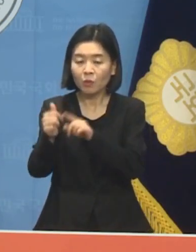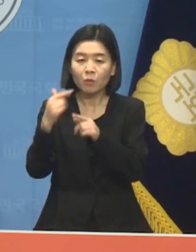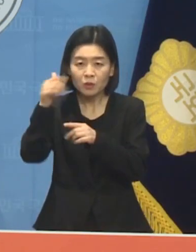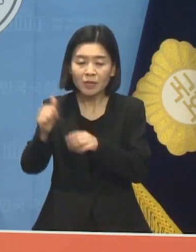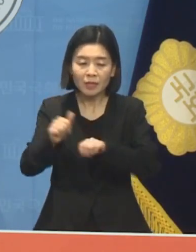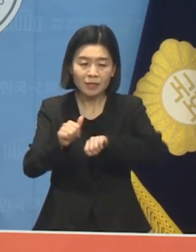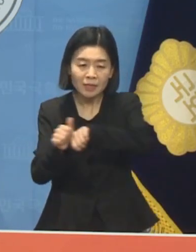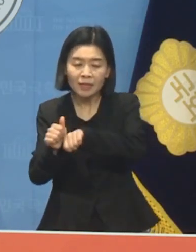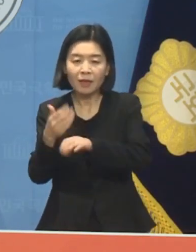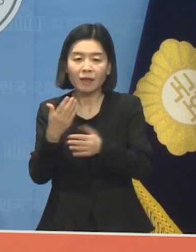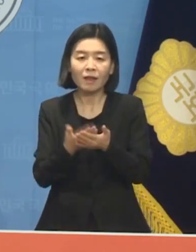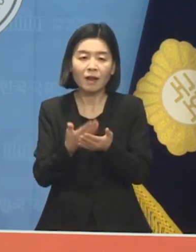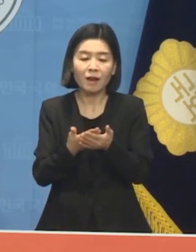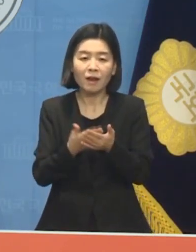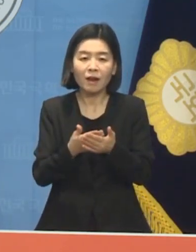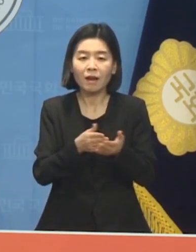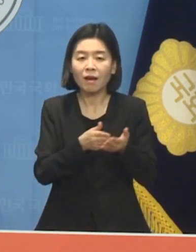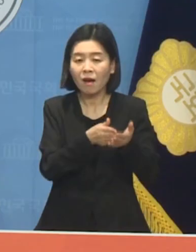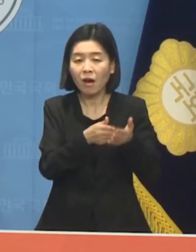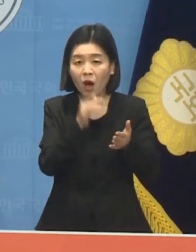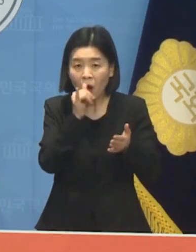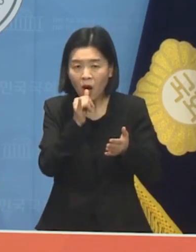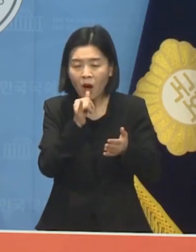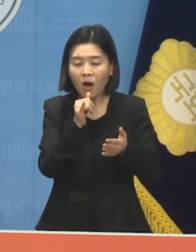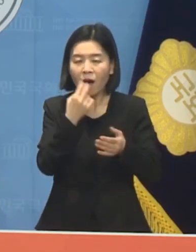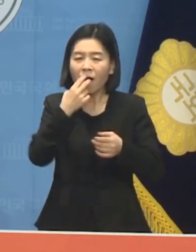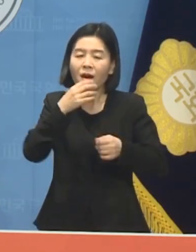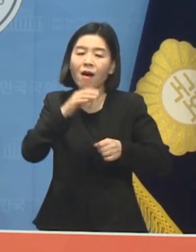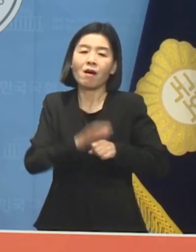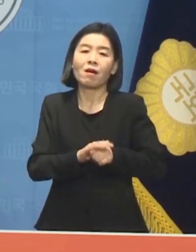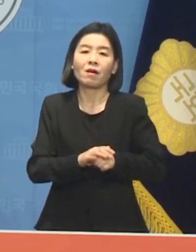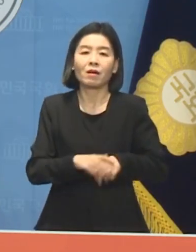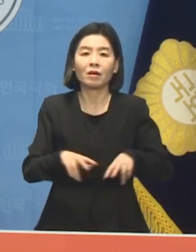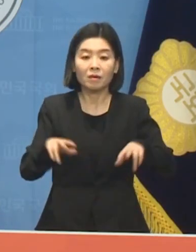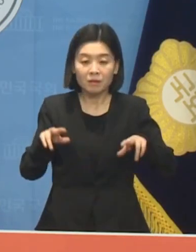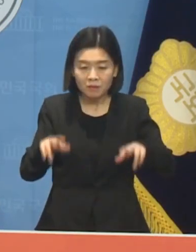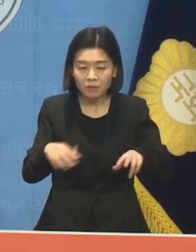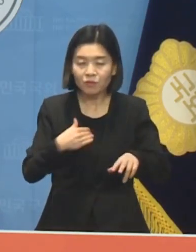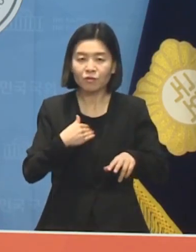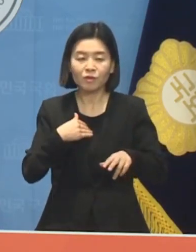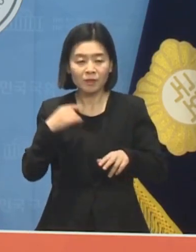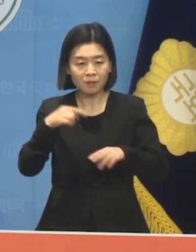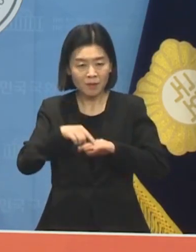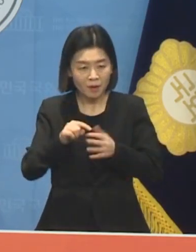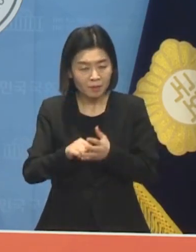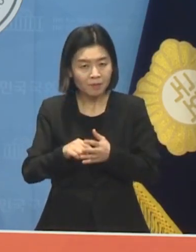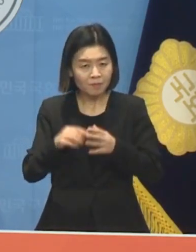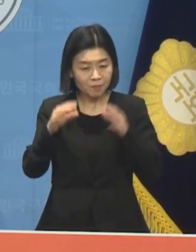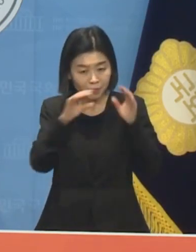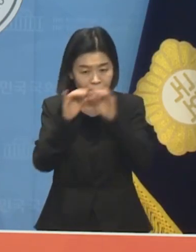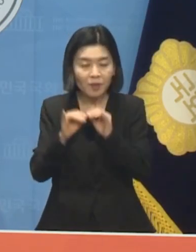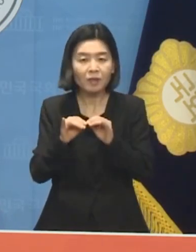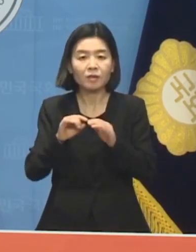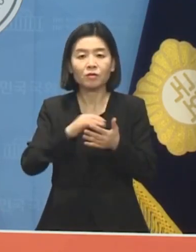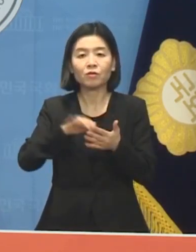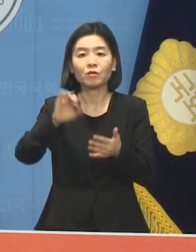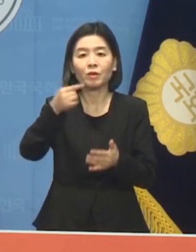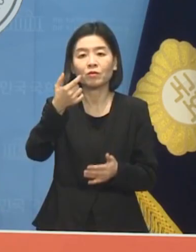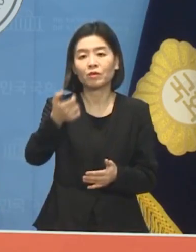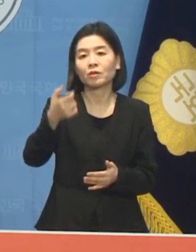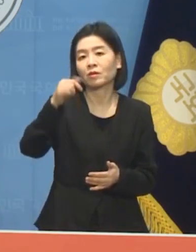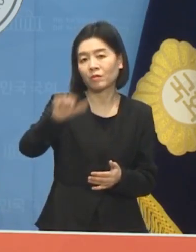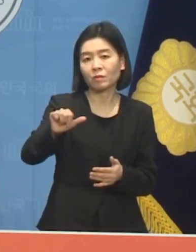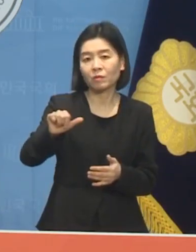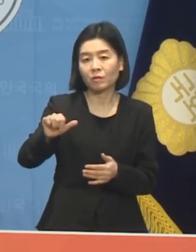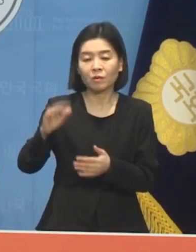일어나고 있습니다. 이에 뜻있는 고신의 애국 목회자들 165명은 대통령 탄핵